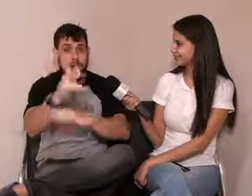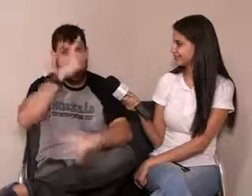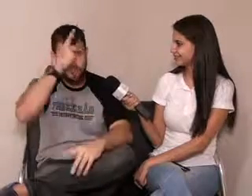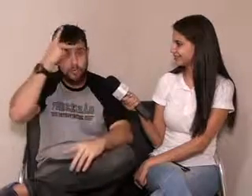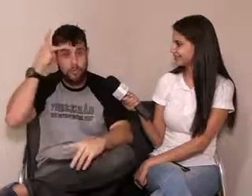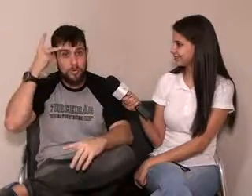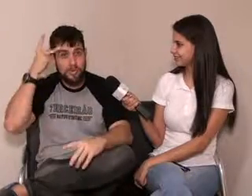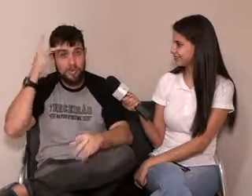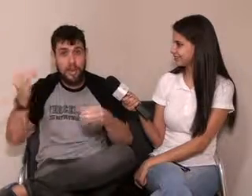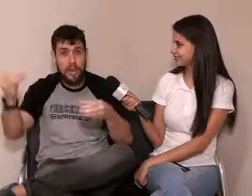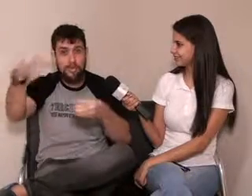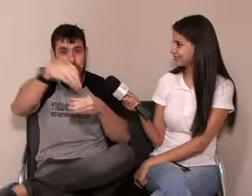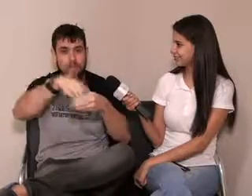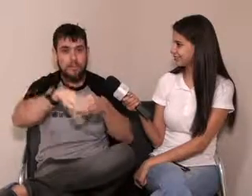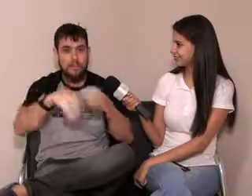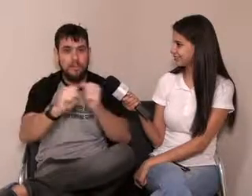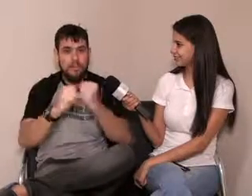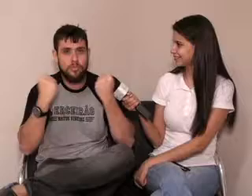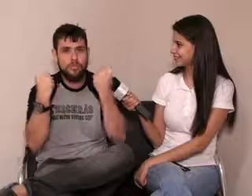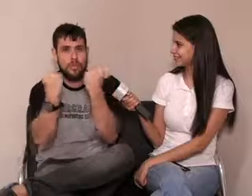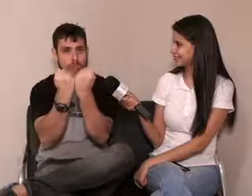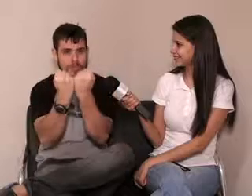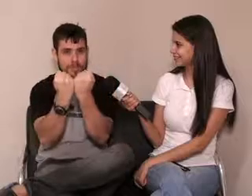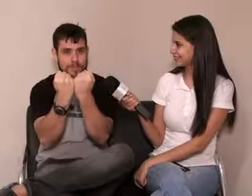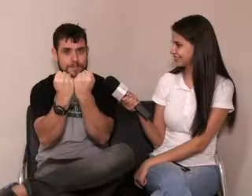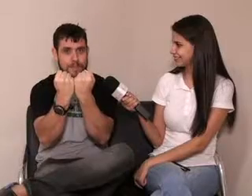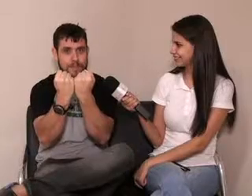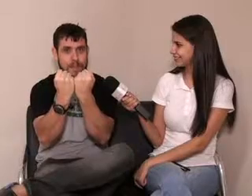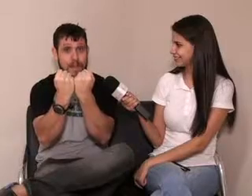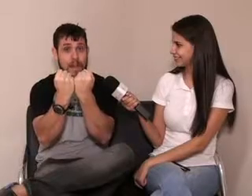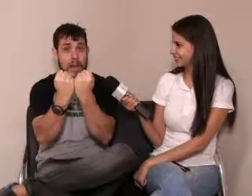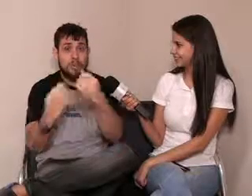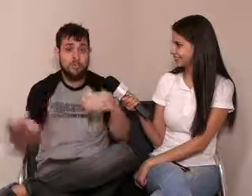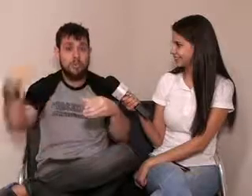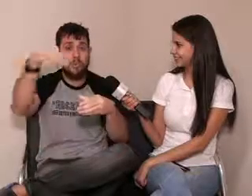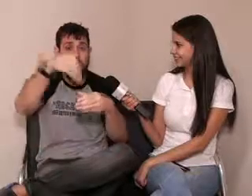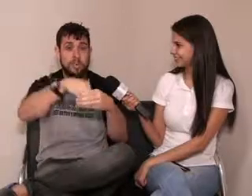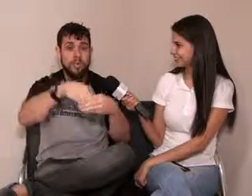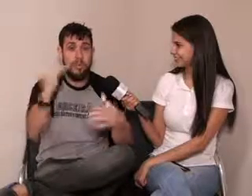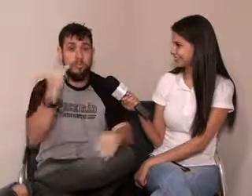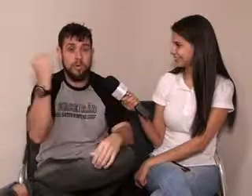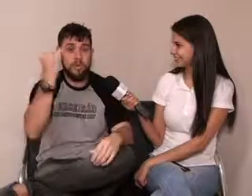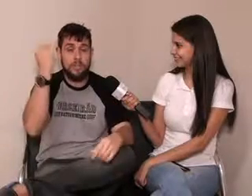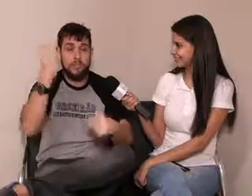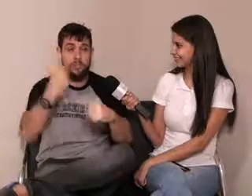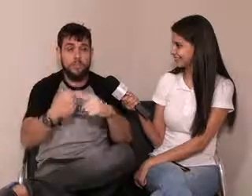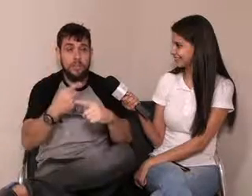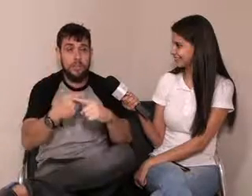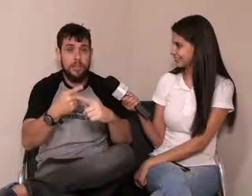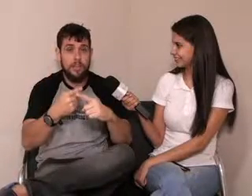as pessoas a entrarem na sociedade. A questão da inclusão ela é importante